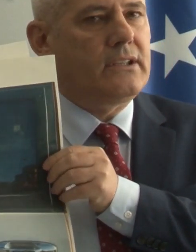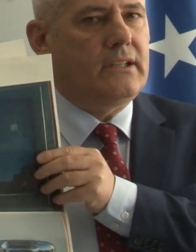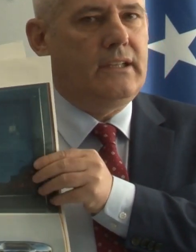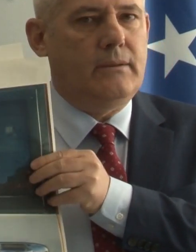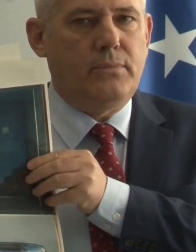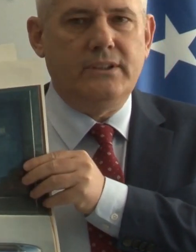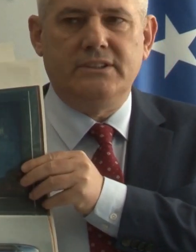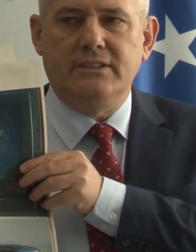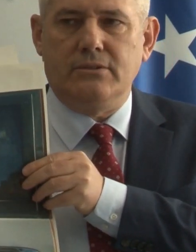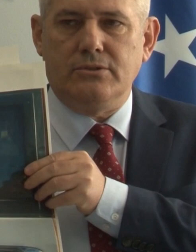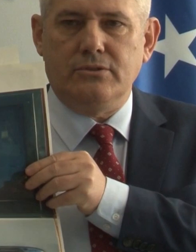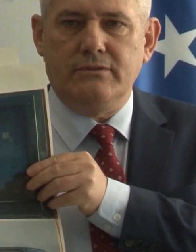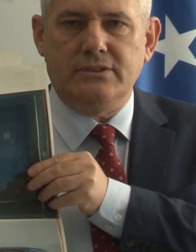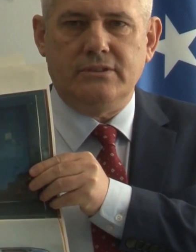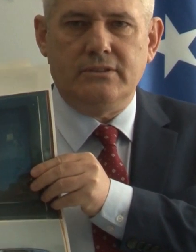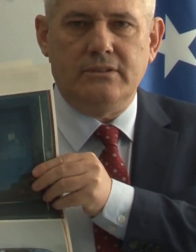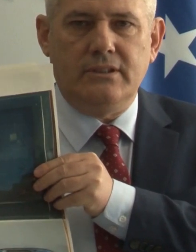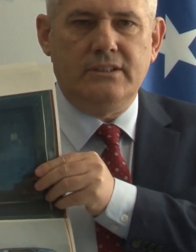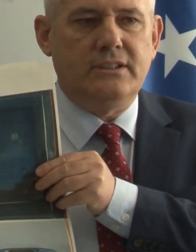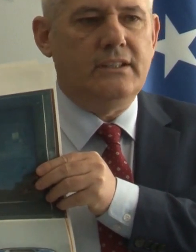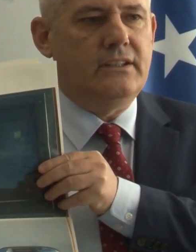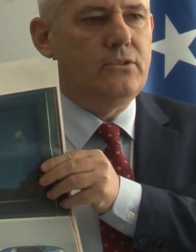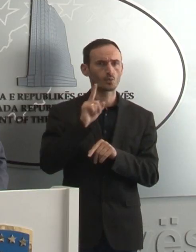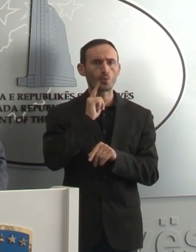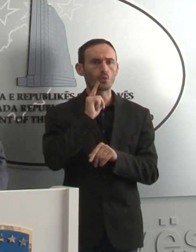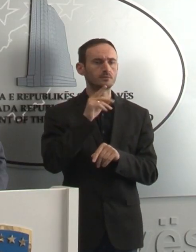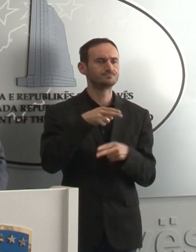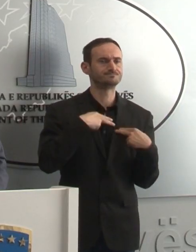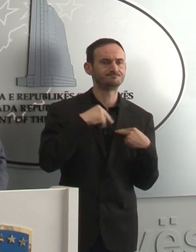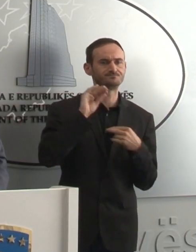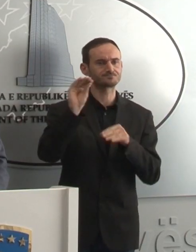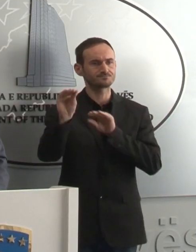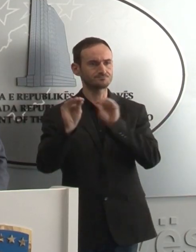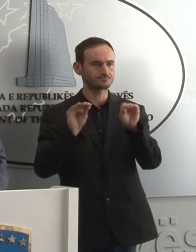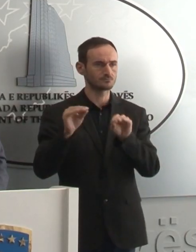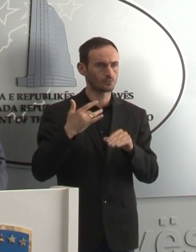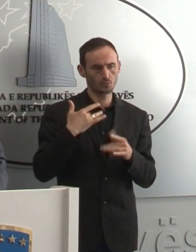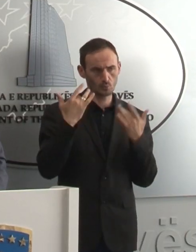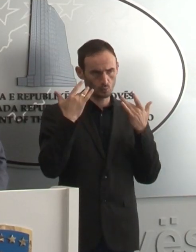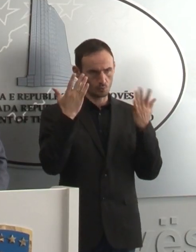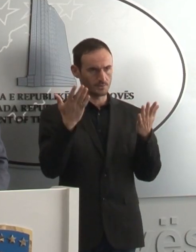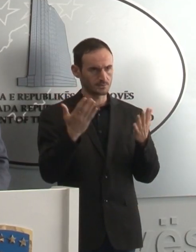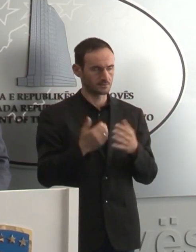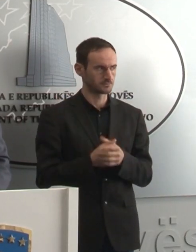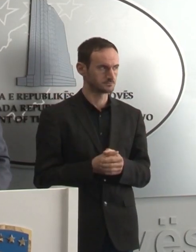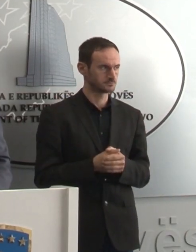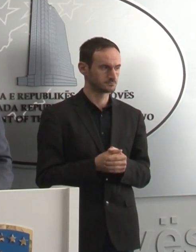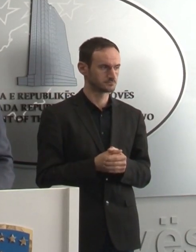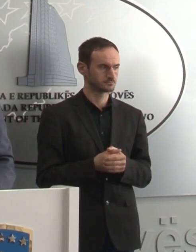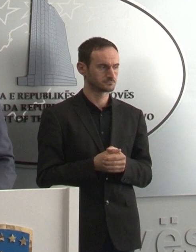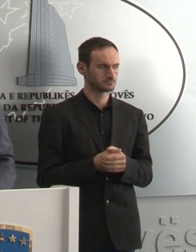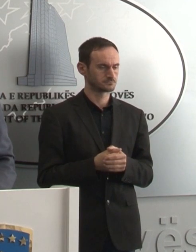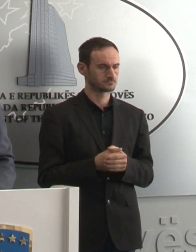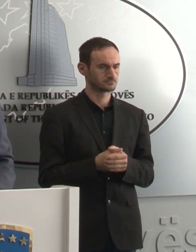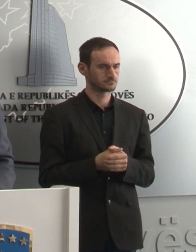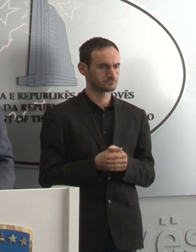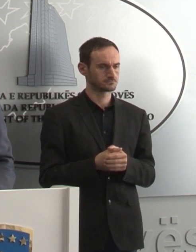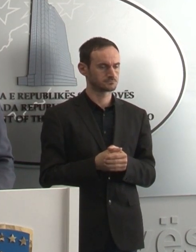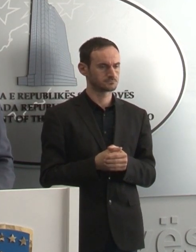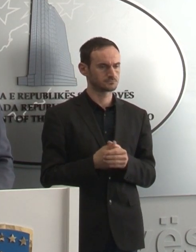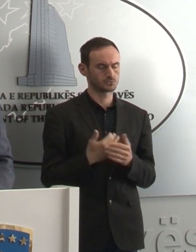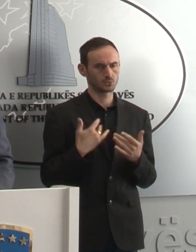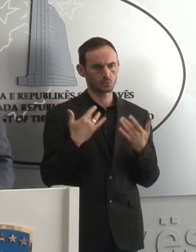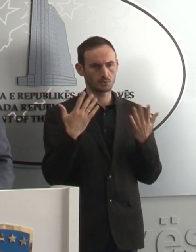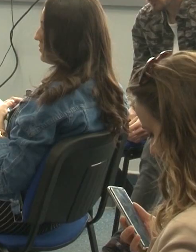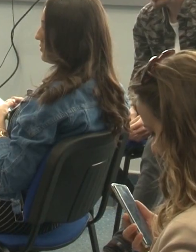na dva policijska vozila, koje su, kako je naveo ministar unutrašnjih poslova Kosova Đeljalj Svećla, prevozila policajce na smenu